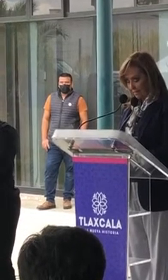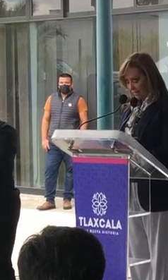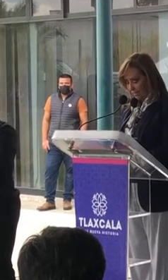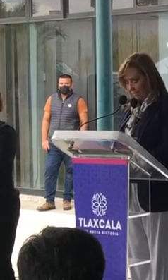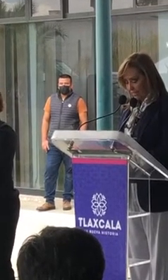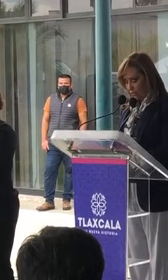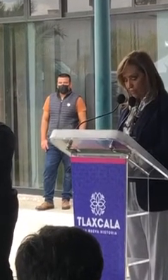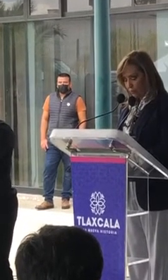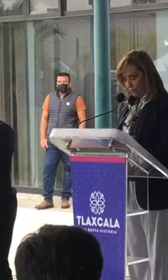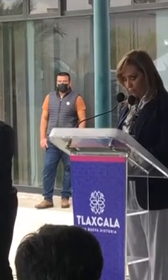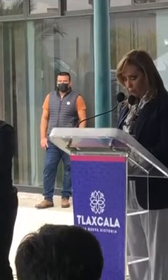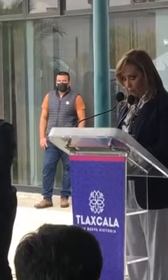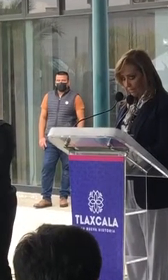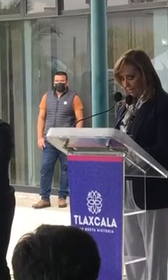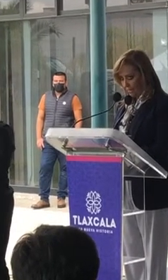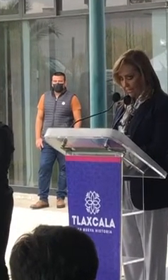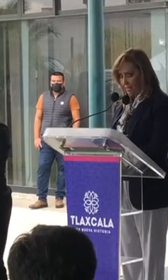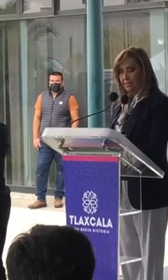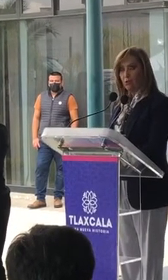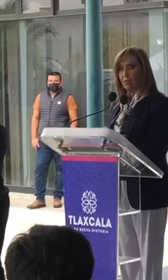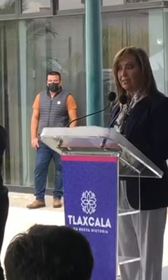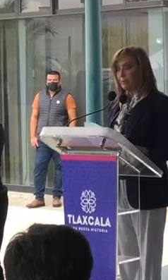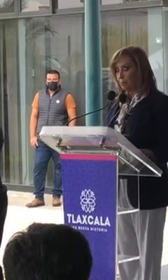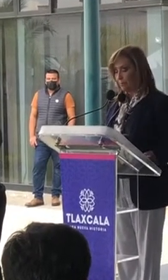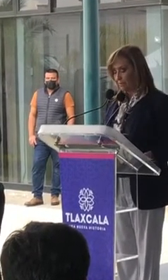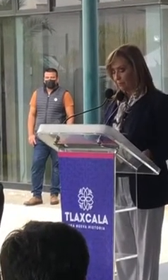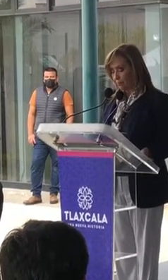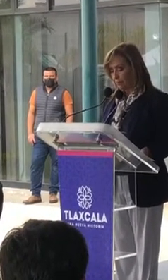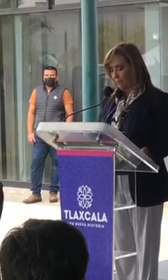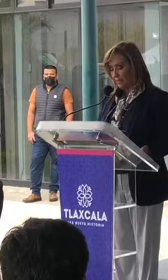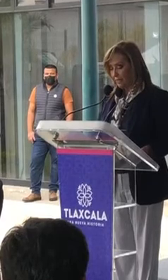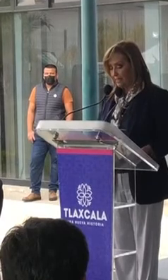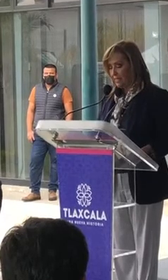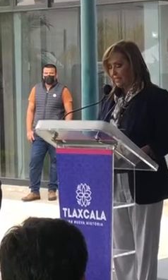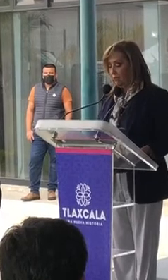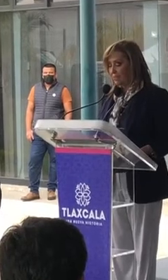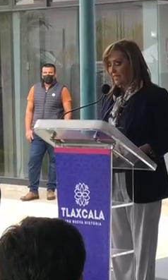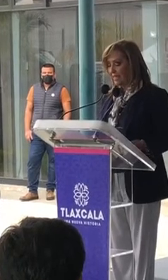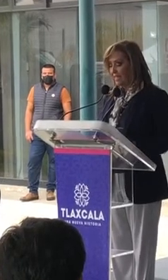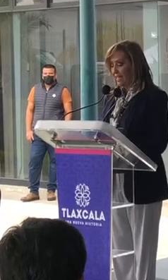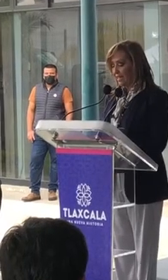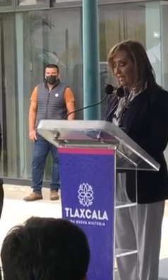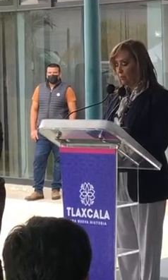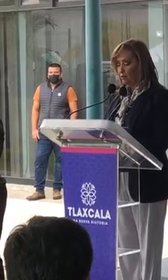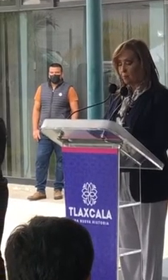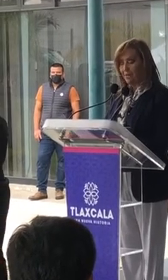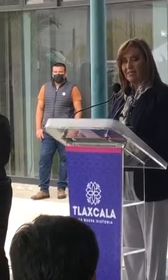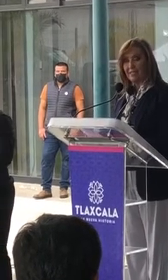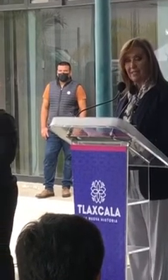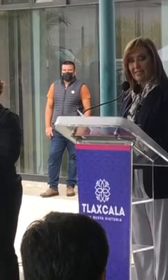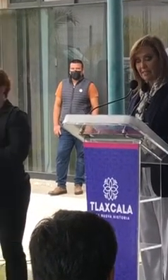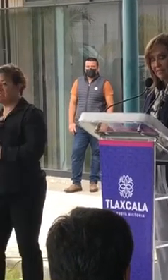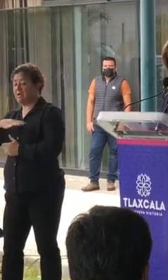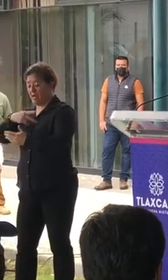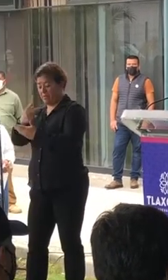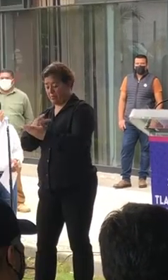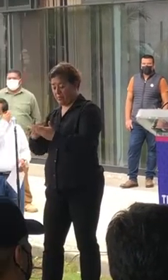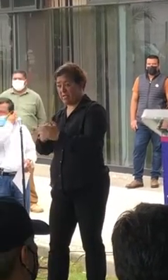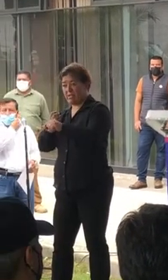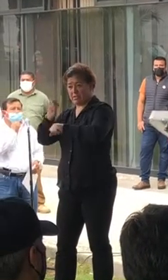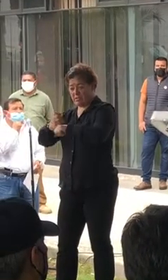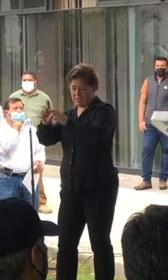garantizar el derecho a la seguridad humana de nuestra población siguiendo esta línea en nuestro plan estatal de